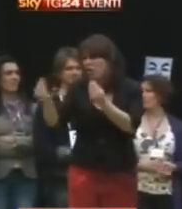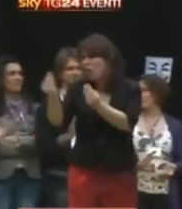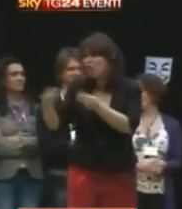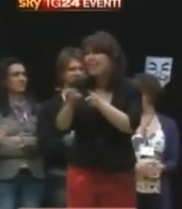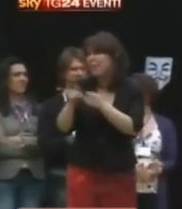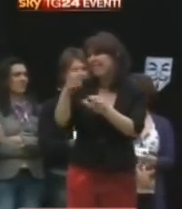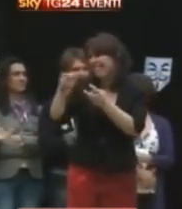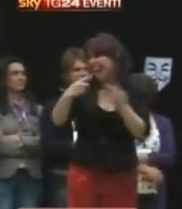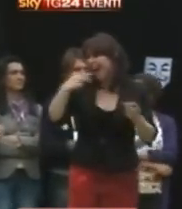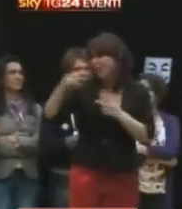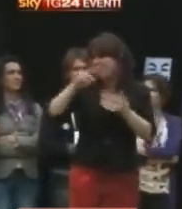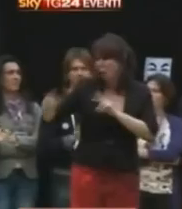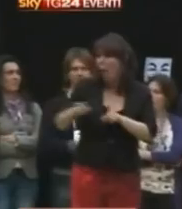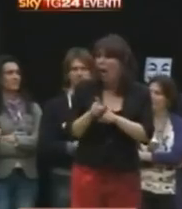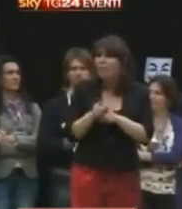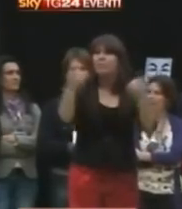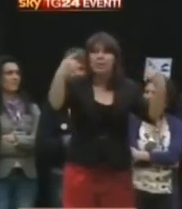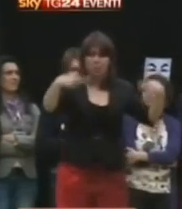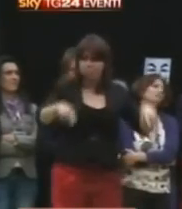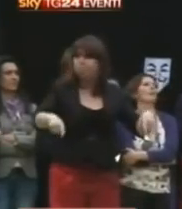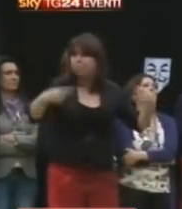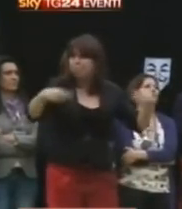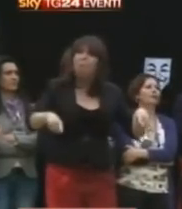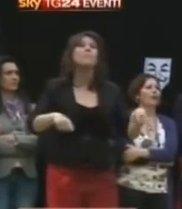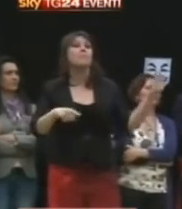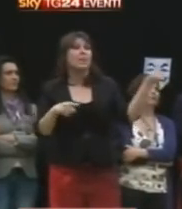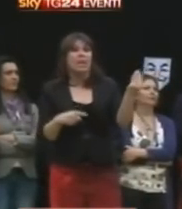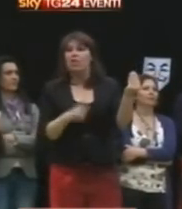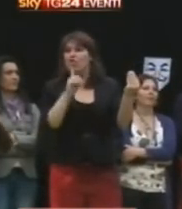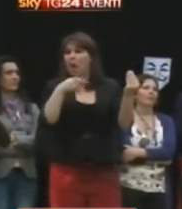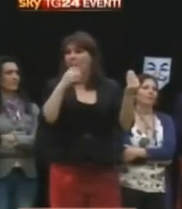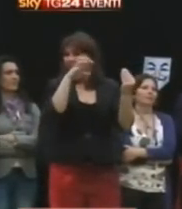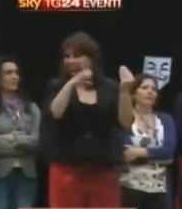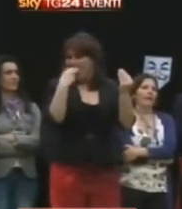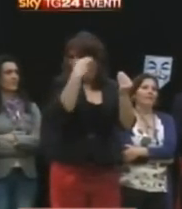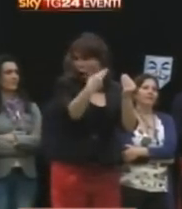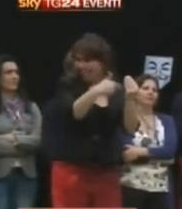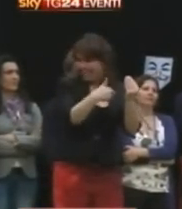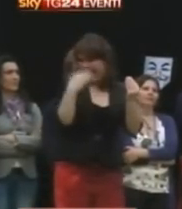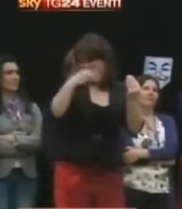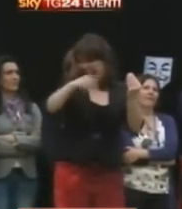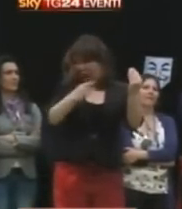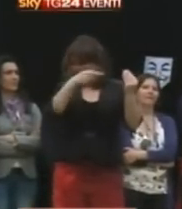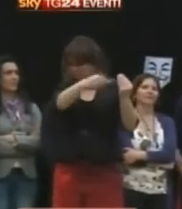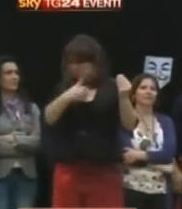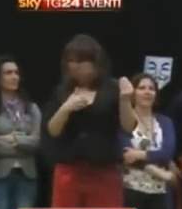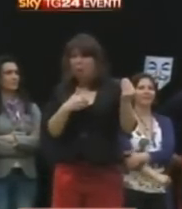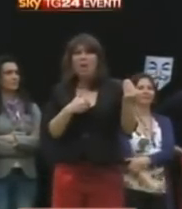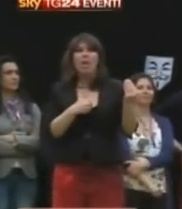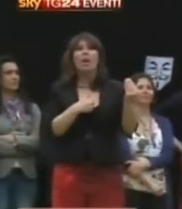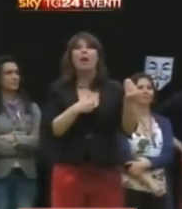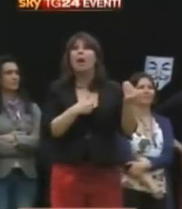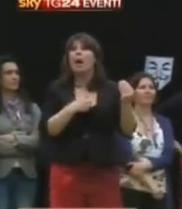E mentre Jenny la Carogna era nello stadio, sugli spalti